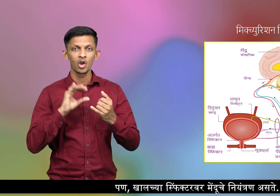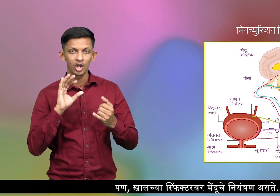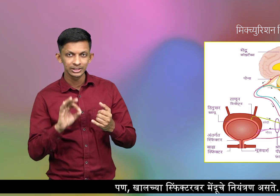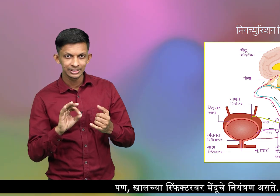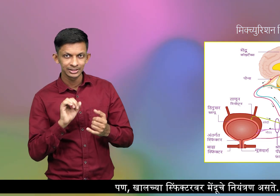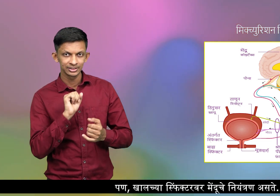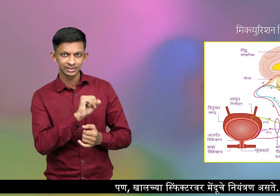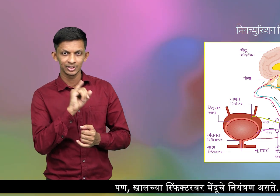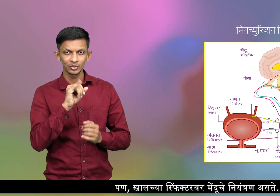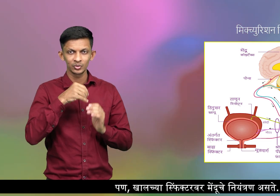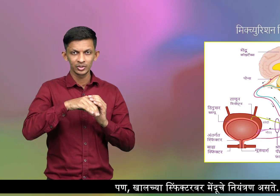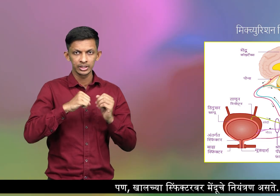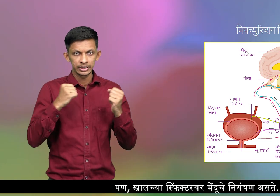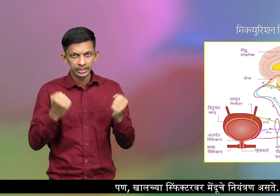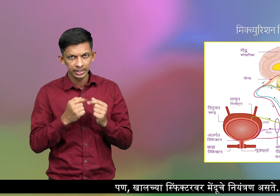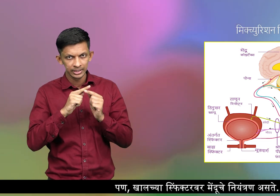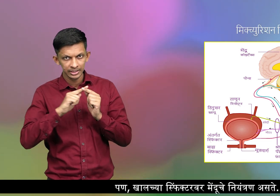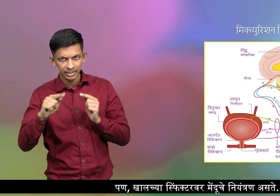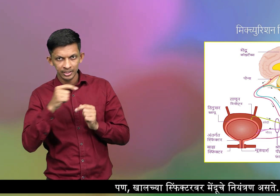पण खालच्या स्फिंक्टरवर मेंदूचे नियंत्रण असते.